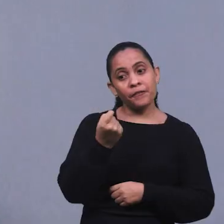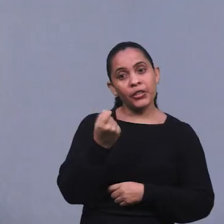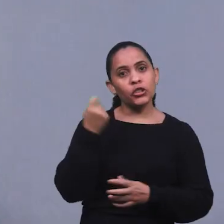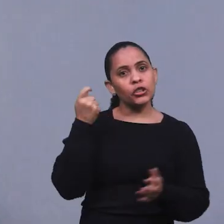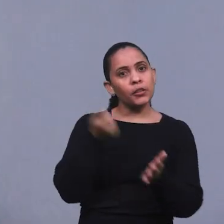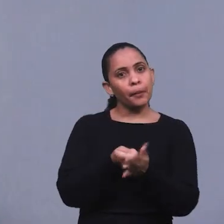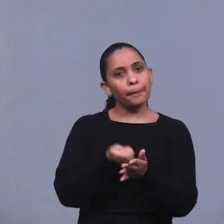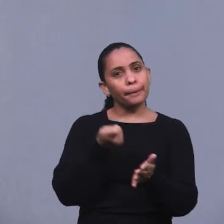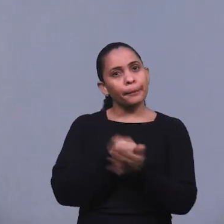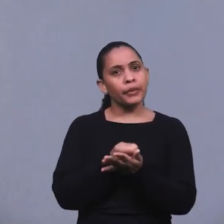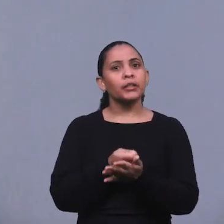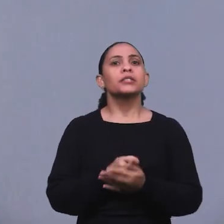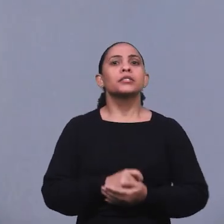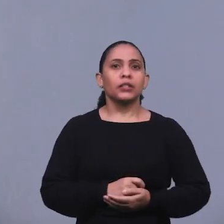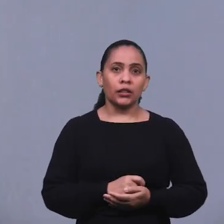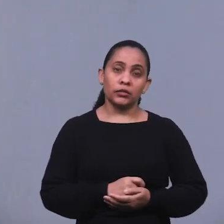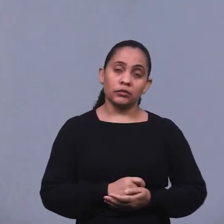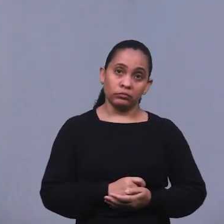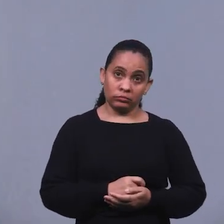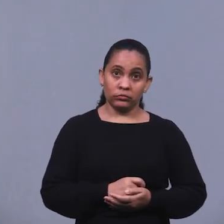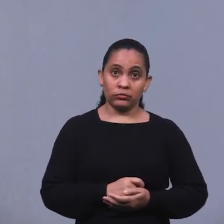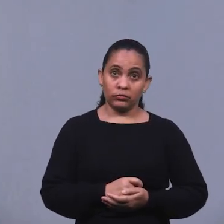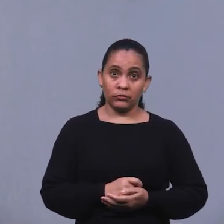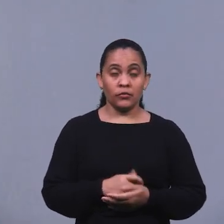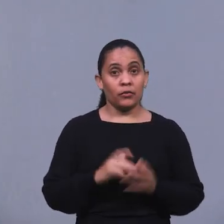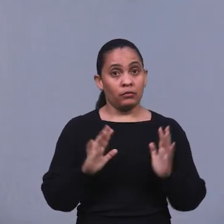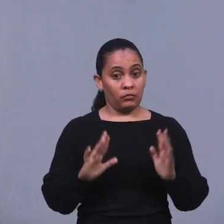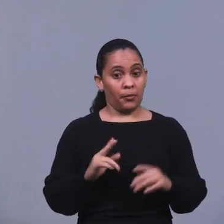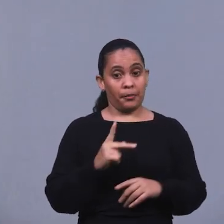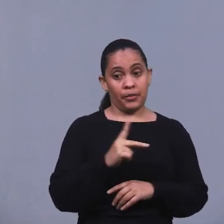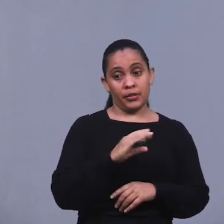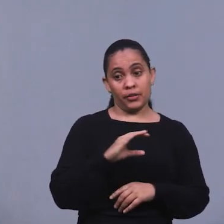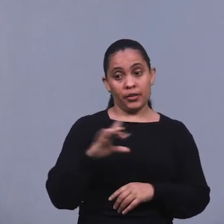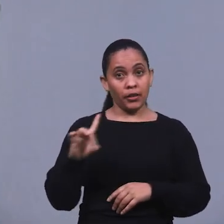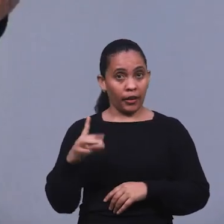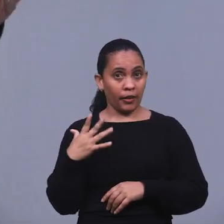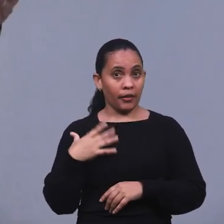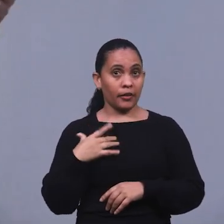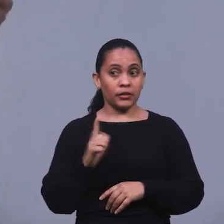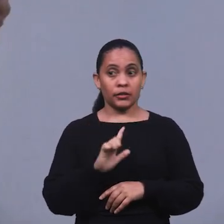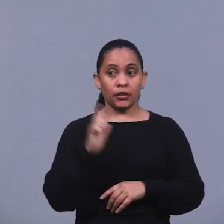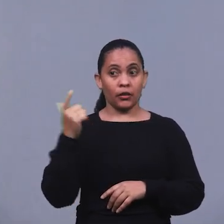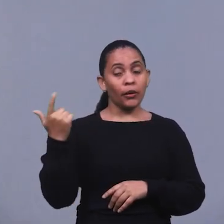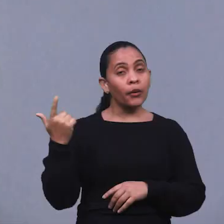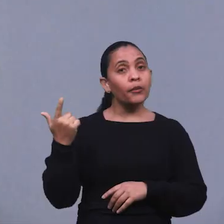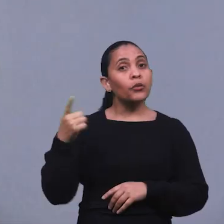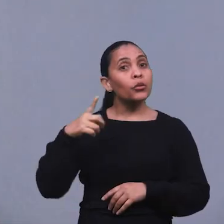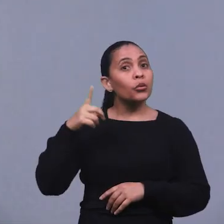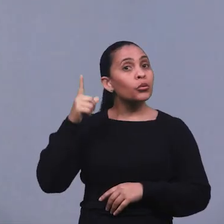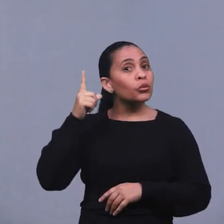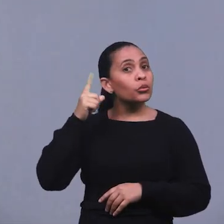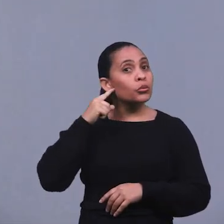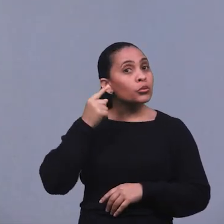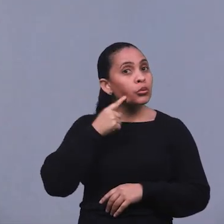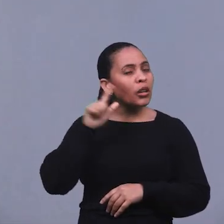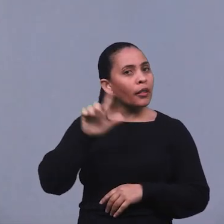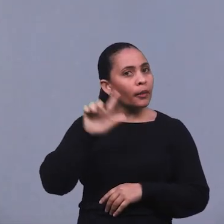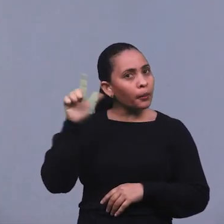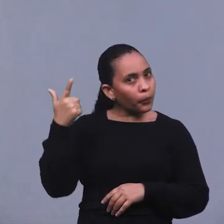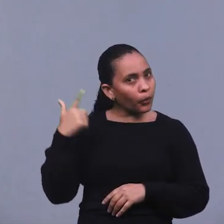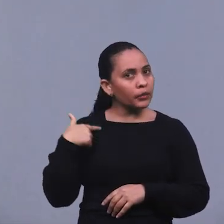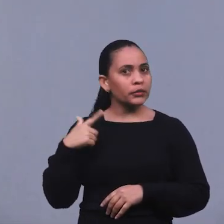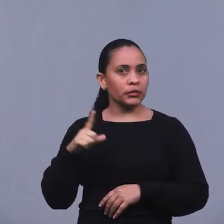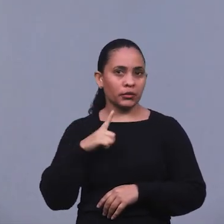de contribuição na condição de PCD. Vamos pensar que ela ficou surda depois que contribuía. Aí a gente